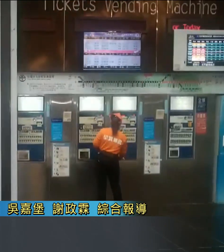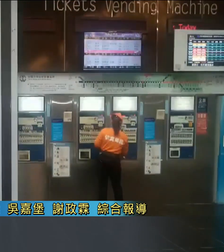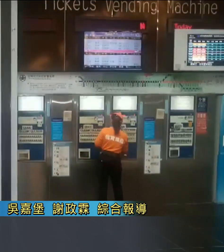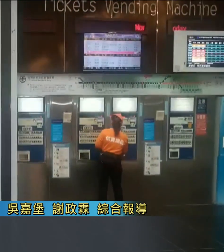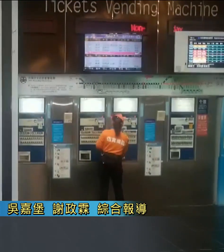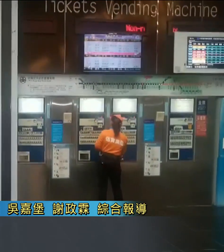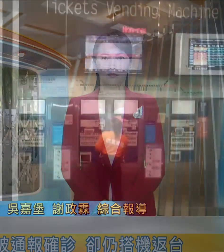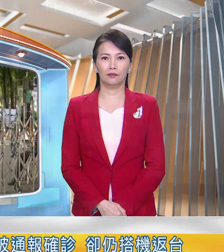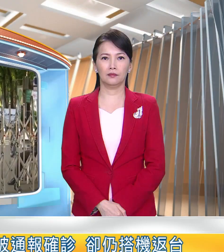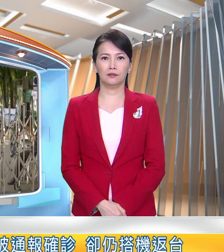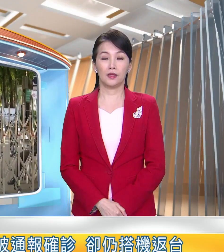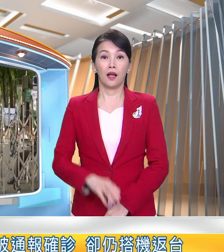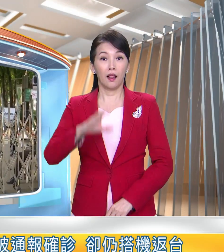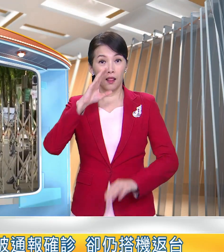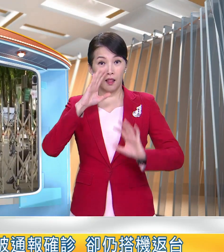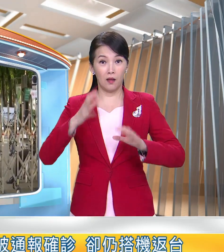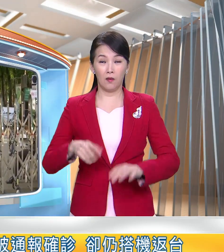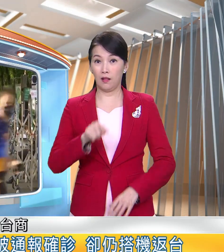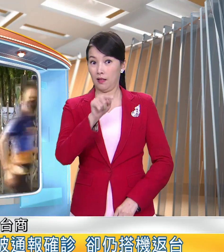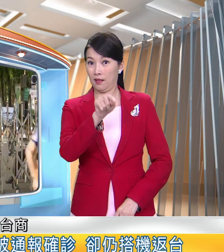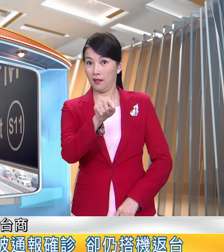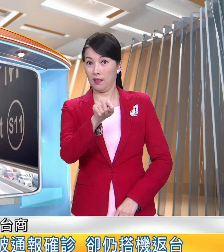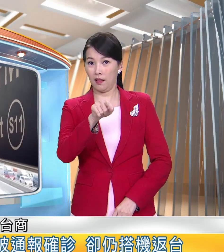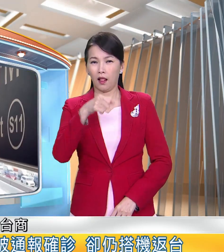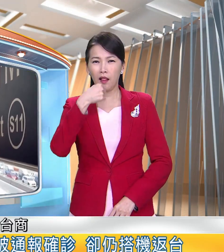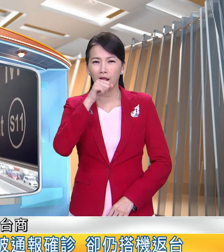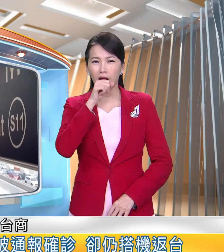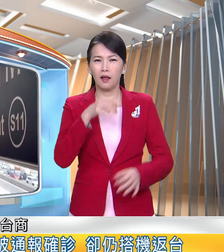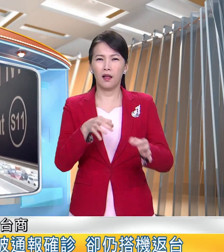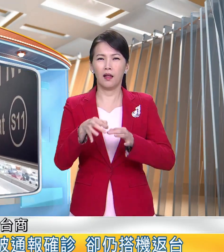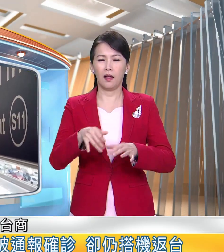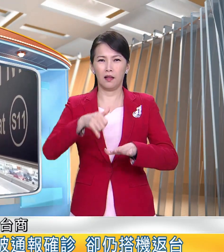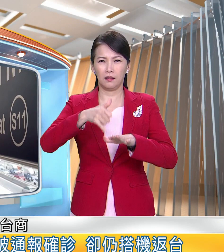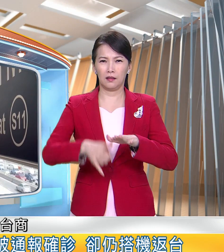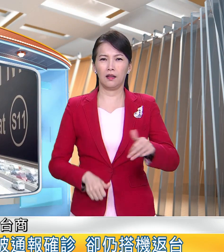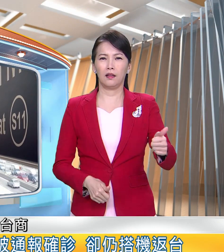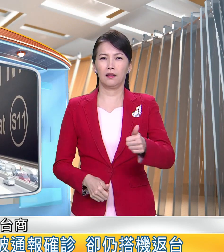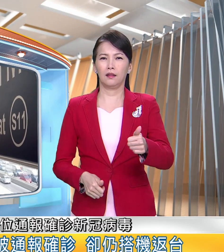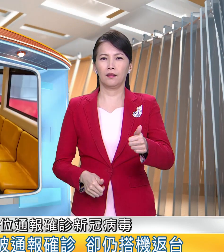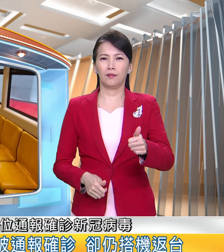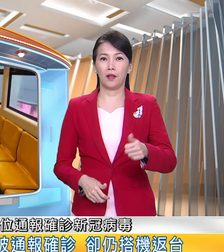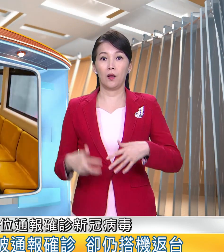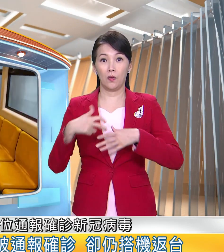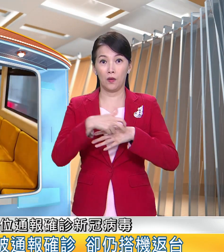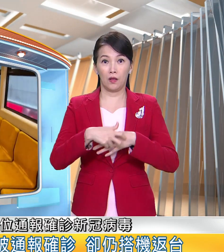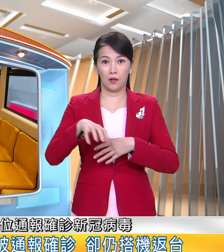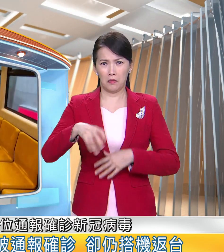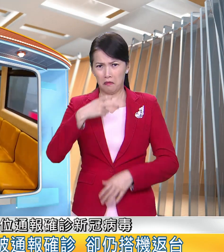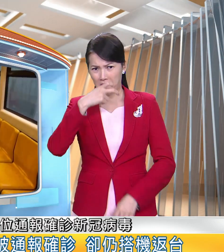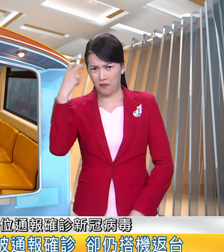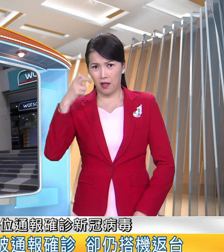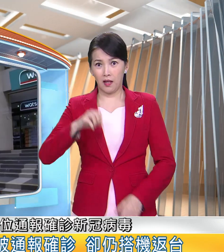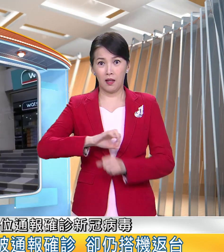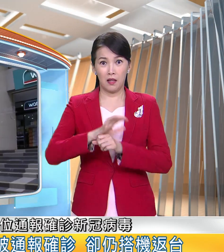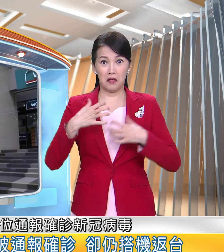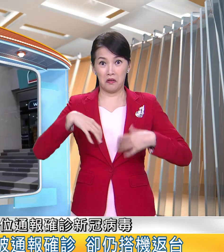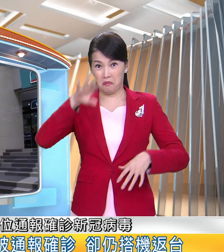道。 一名泰国的沈姓台商被当地卫生单位通报确诊新冠病